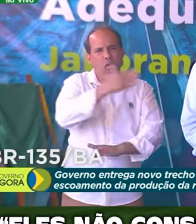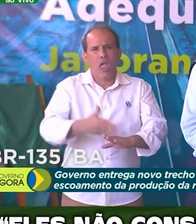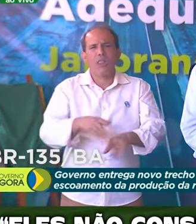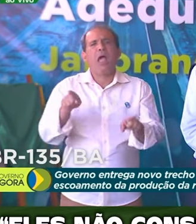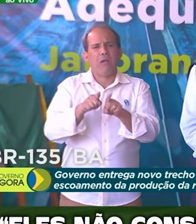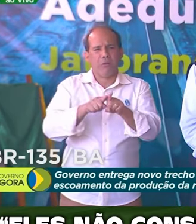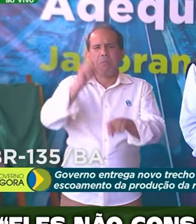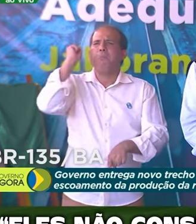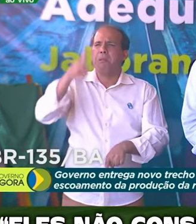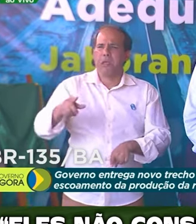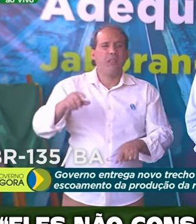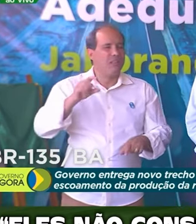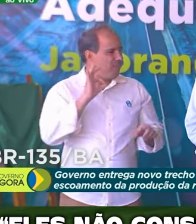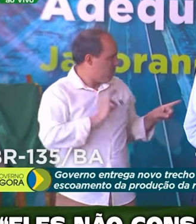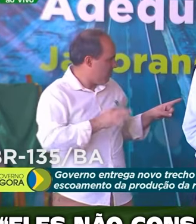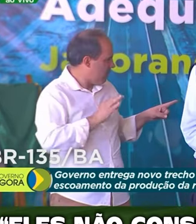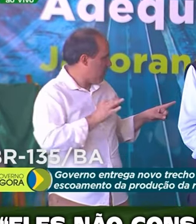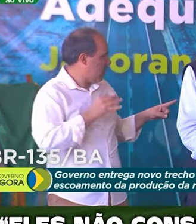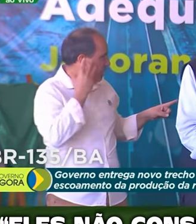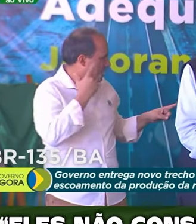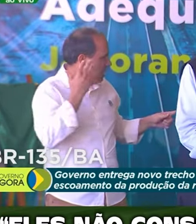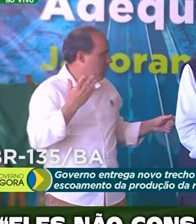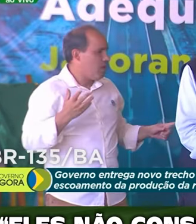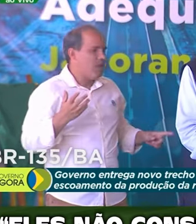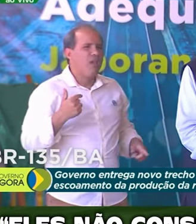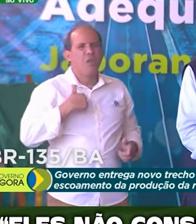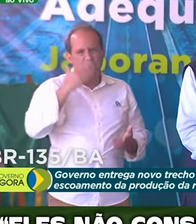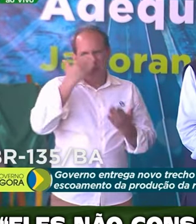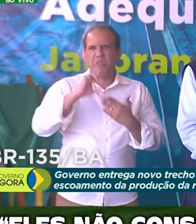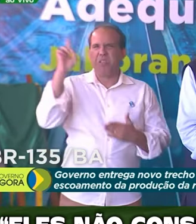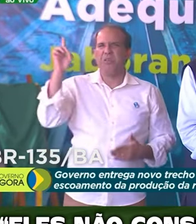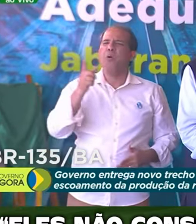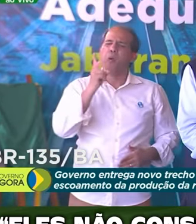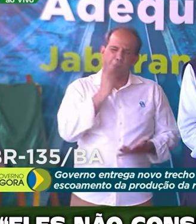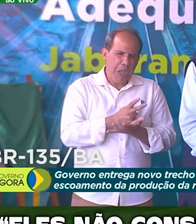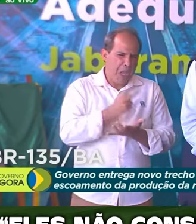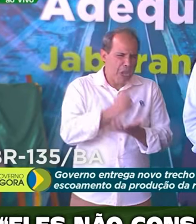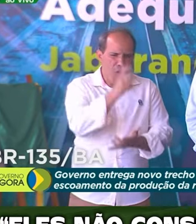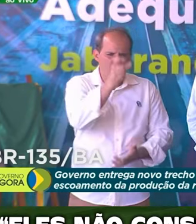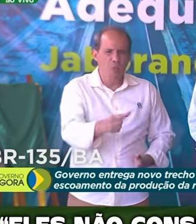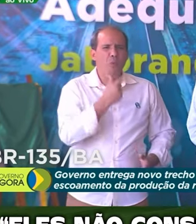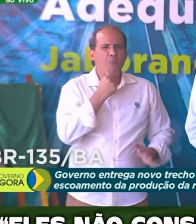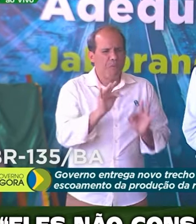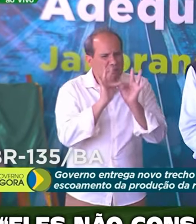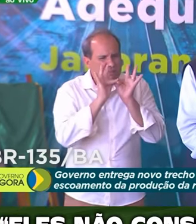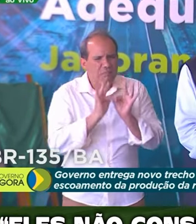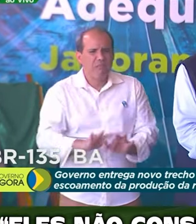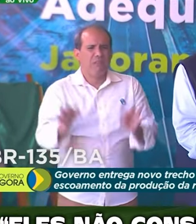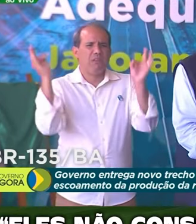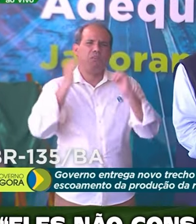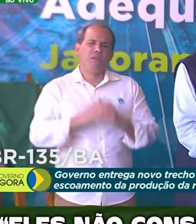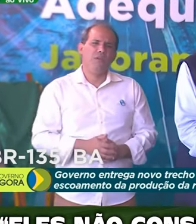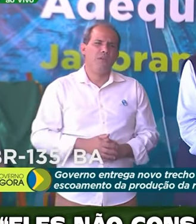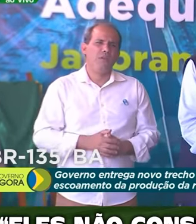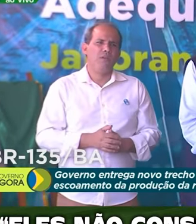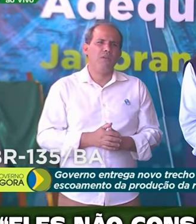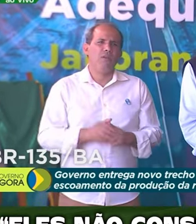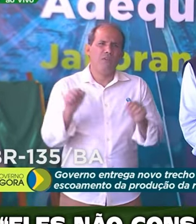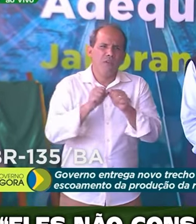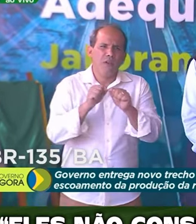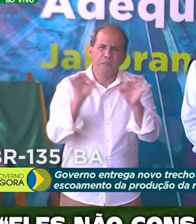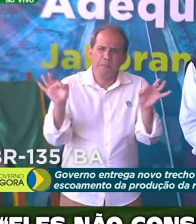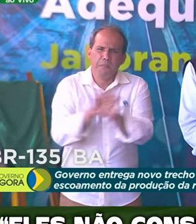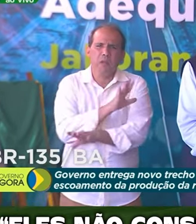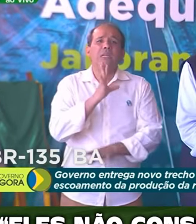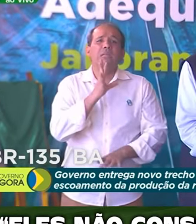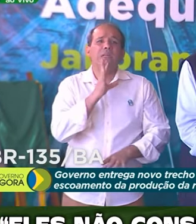em Deus, um homem que não mudou a sua essência de homem simples, um homem das edificações, Pedro,